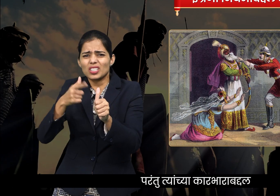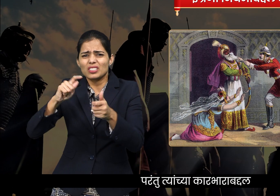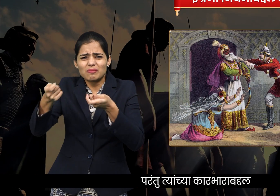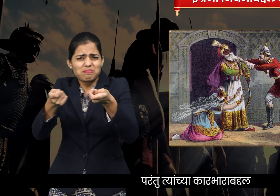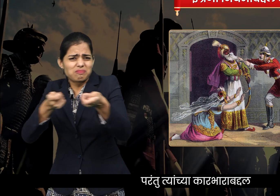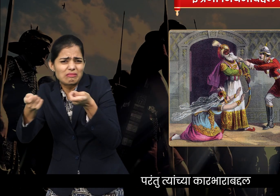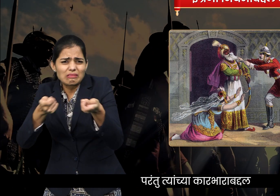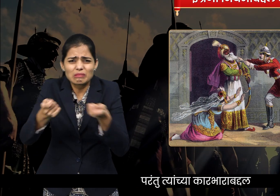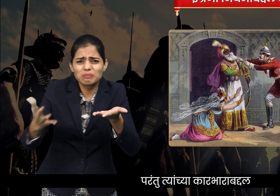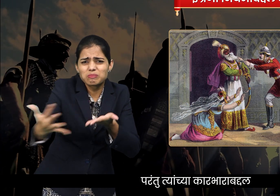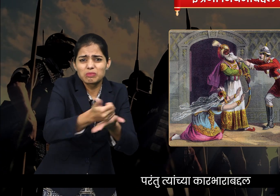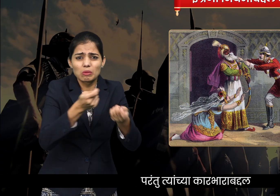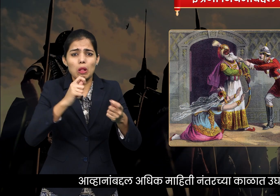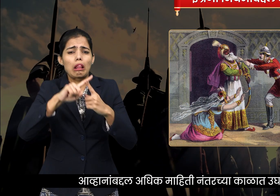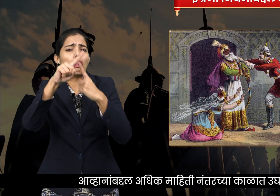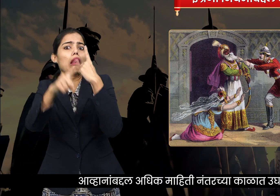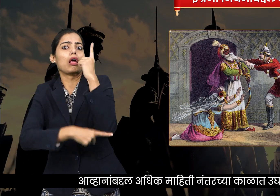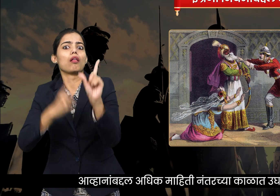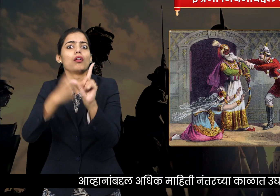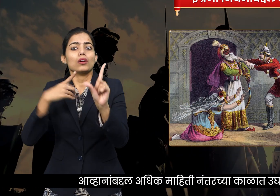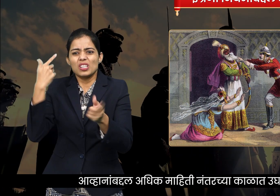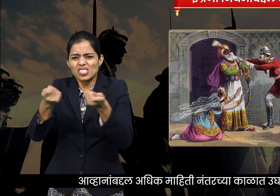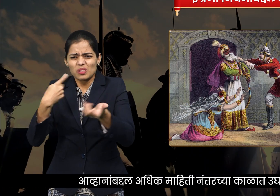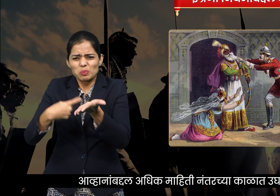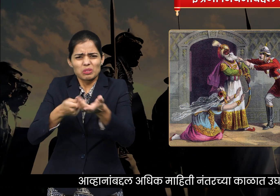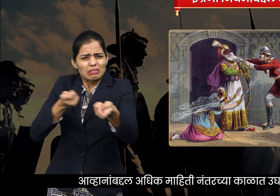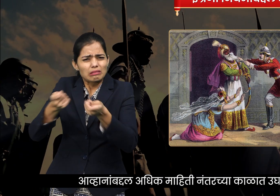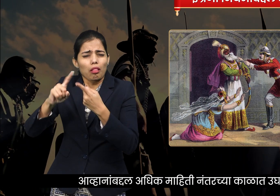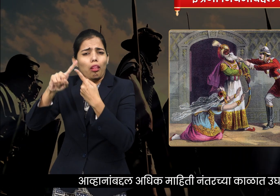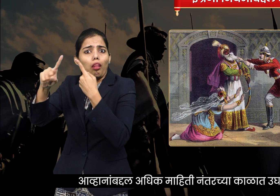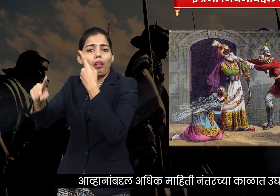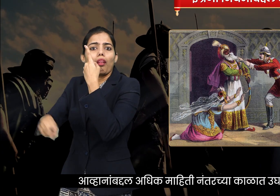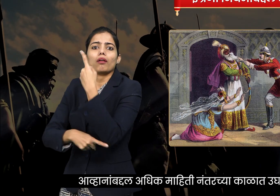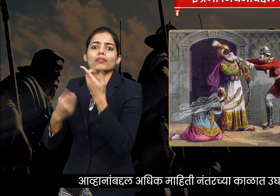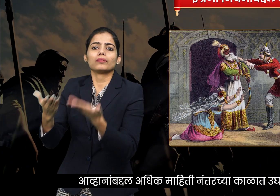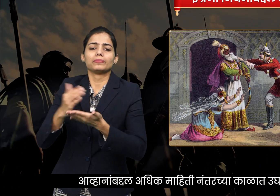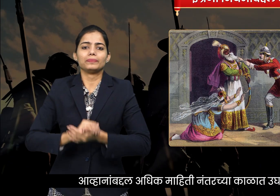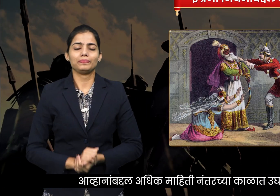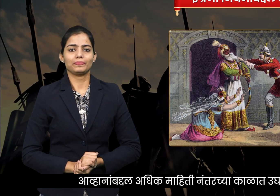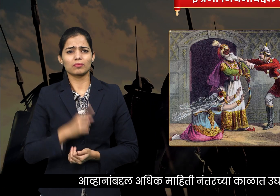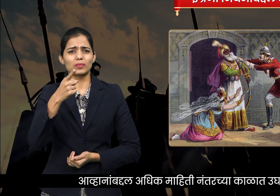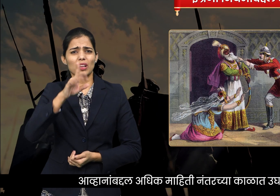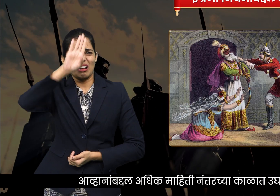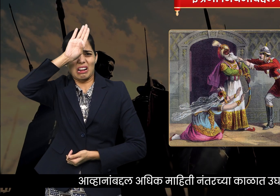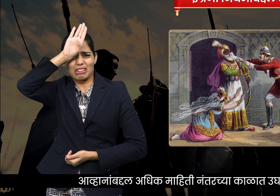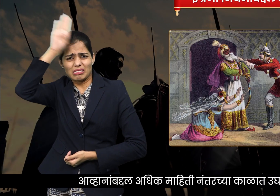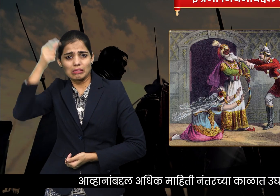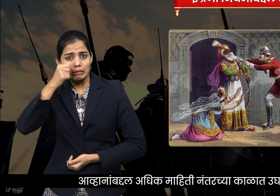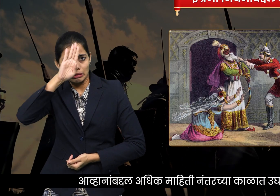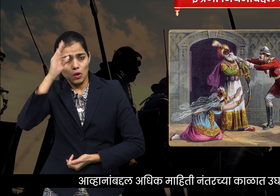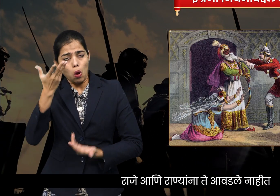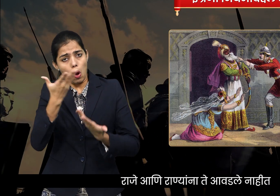परंतु त्यांच्या कारभाराबद्दल आणि आव्हानाबद्दल अधिक माहिती नंतरच्या काळात